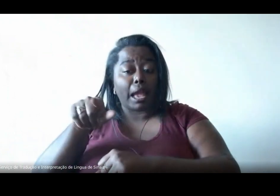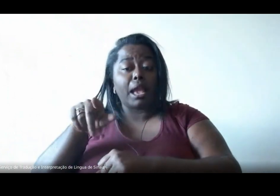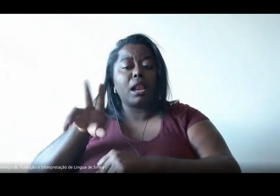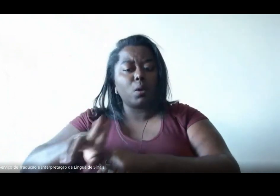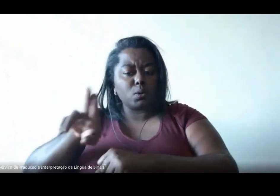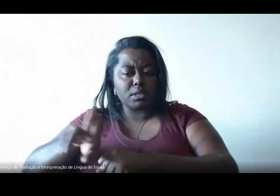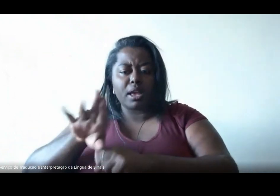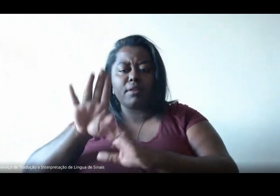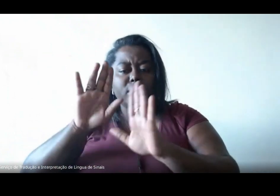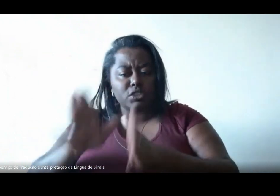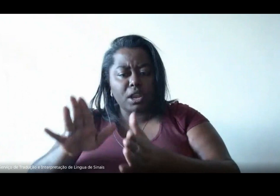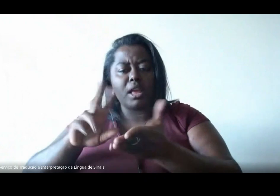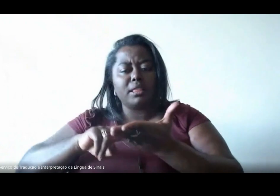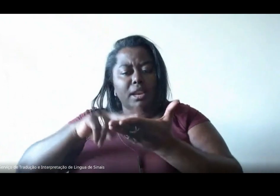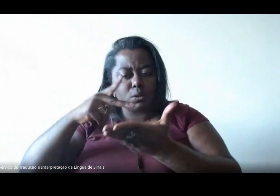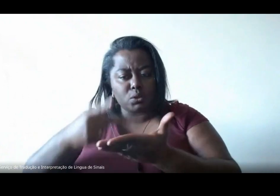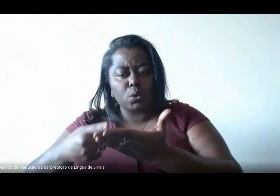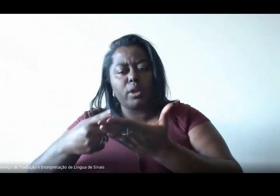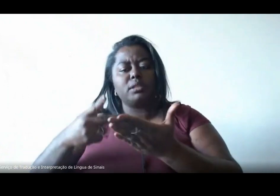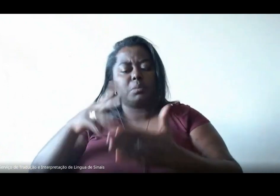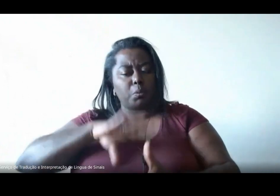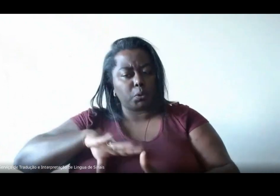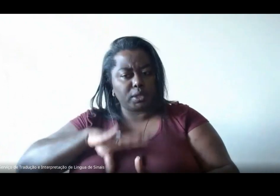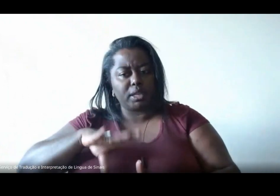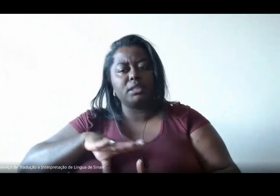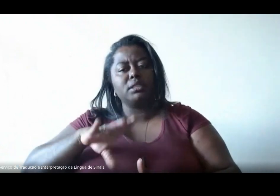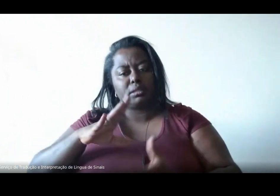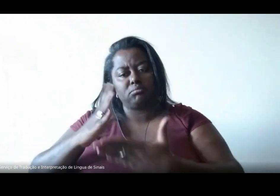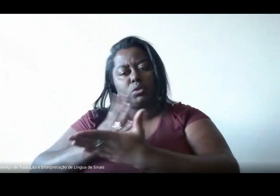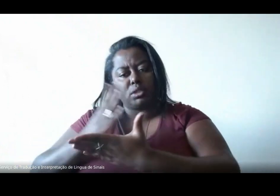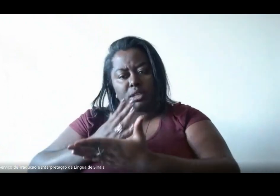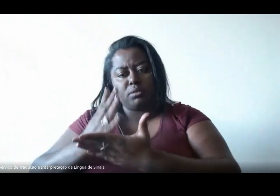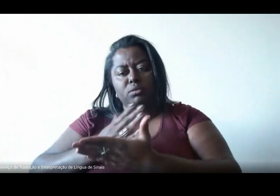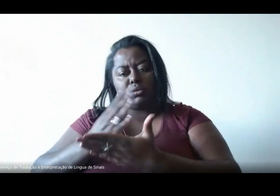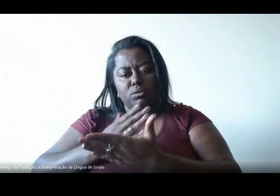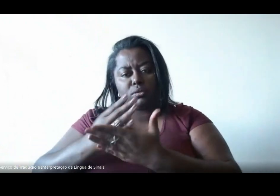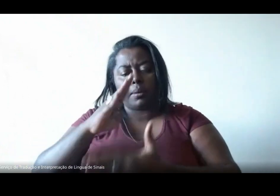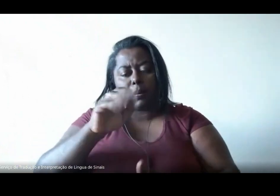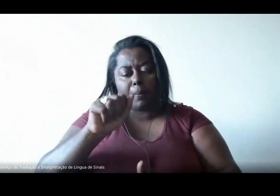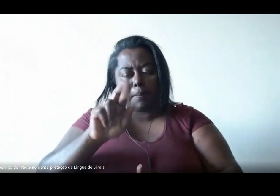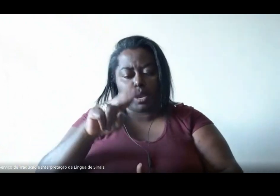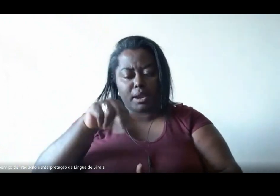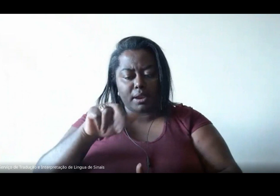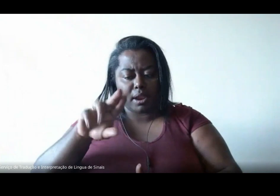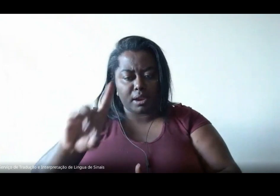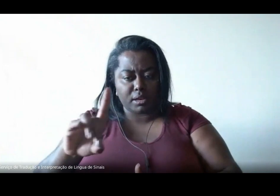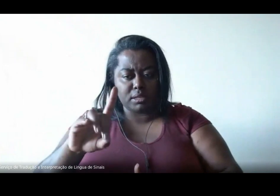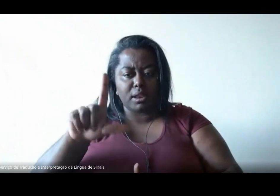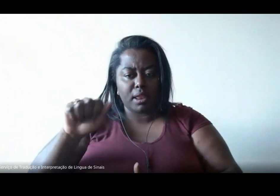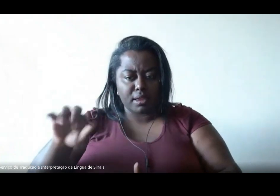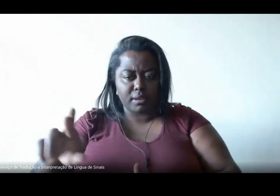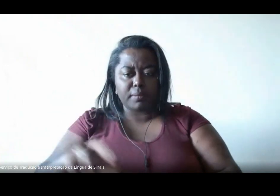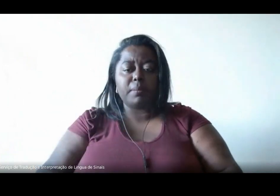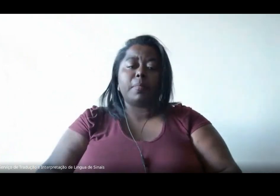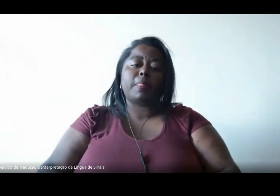nas traduções para o português de parte da obra do Bernard Lahire. Bom, o termo transclasse é